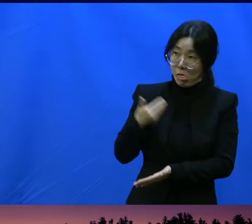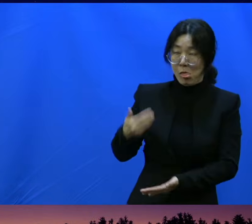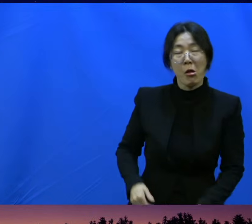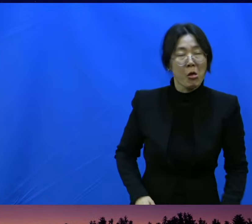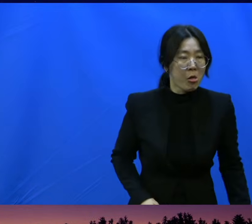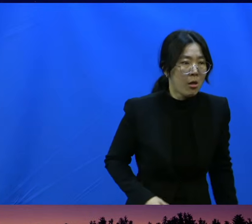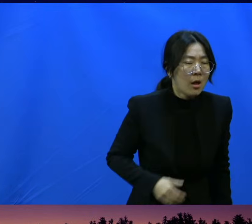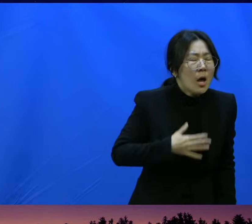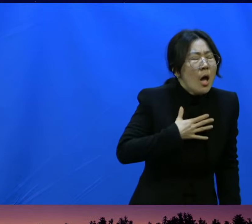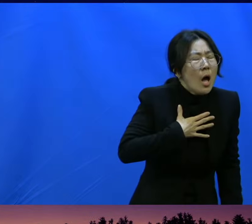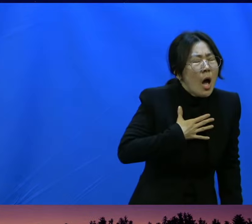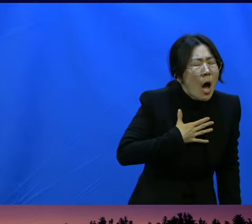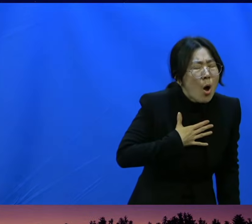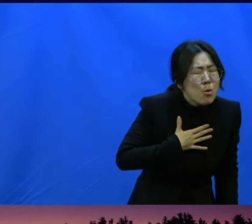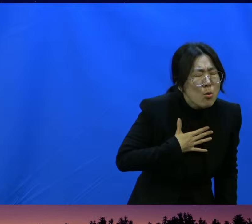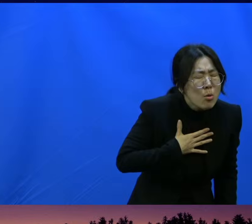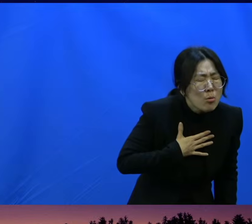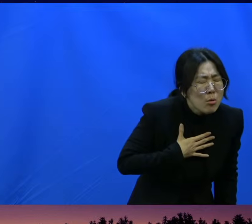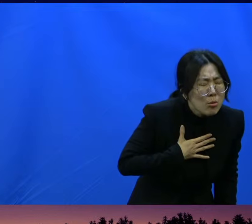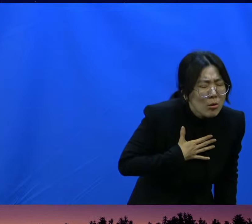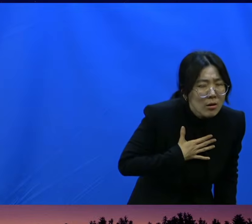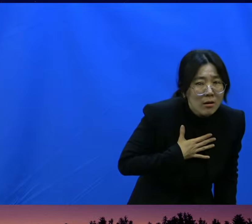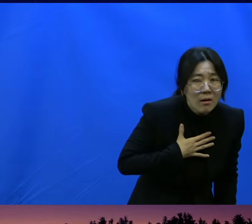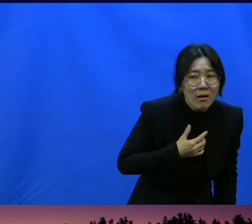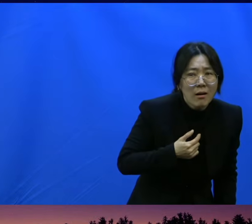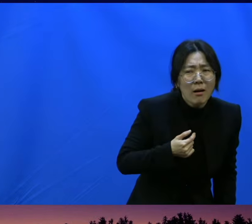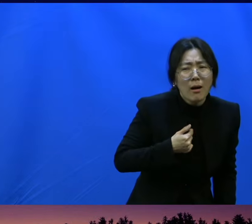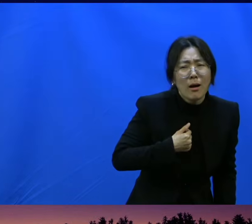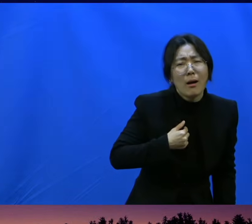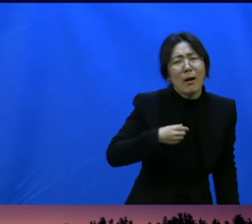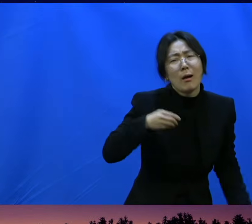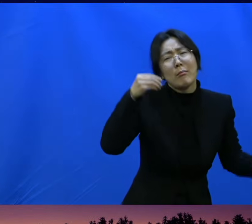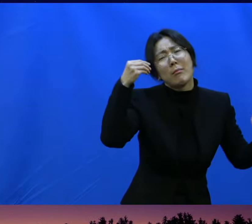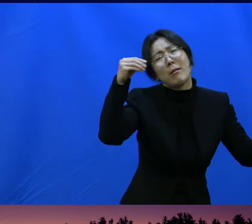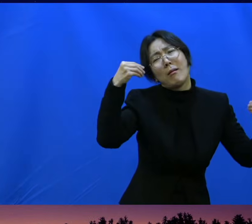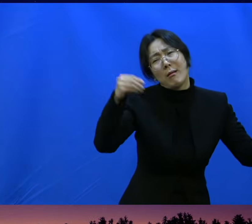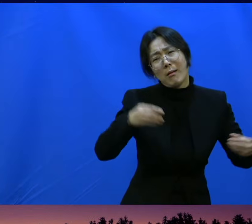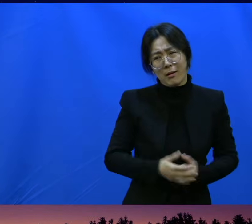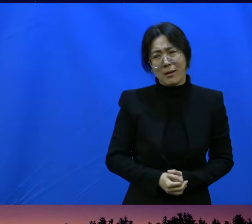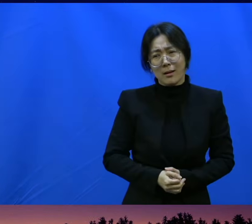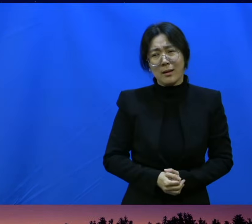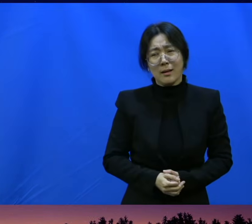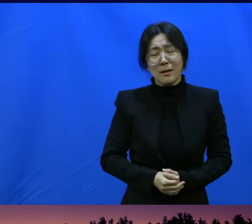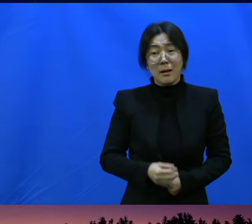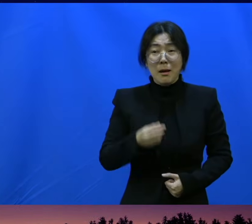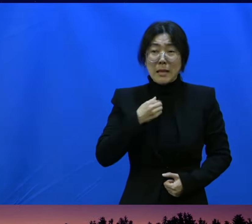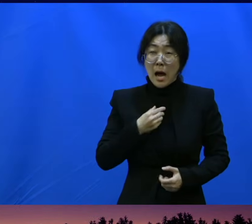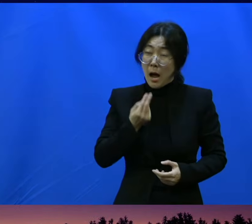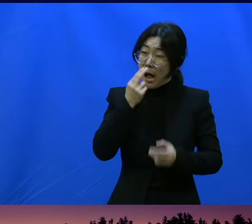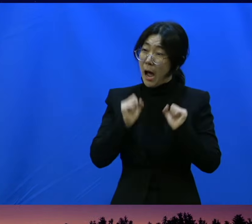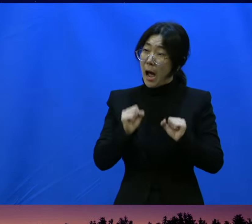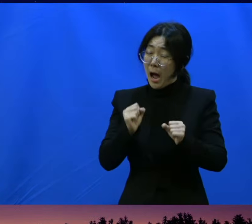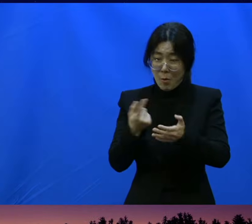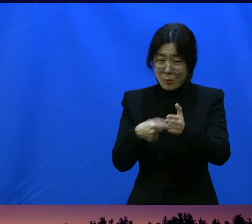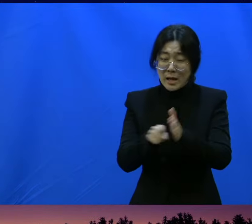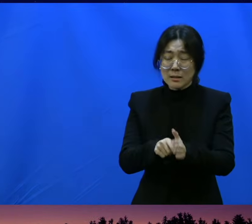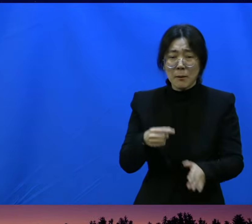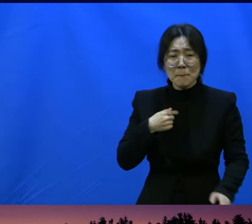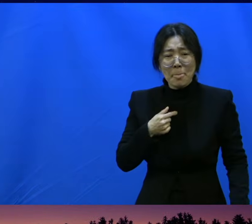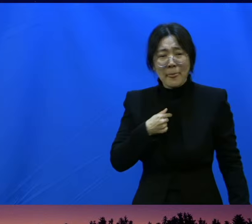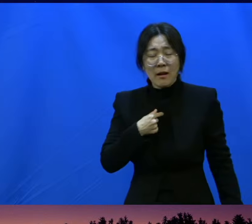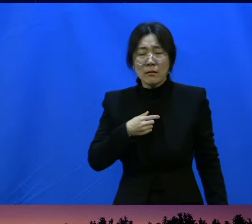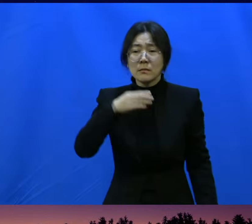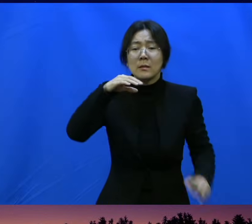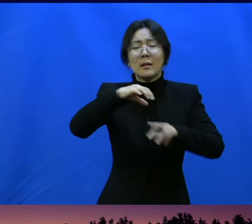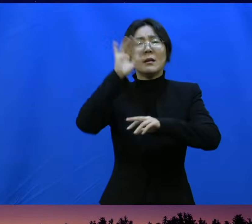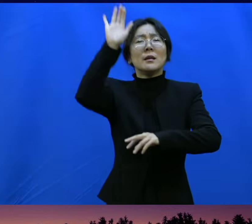여러분, 사람이 살아남기 위해서 미친 척 했던 그 모습, 마지막 남은 자존심마저도 다 던져버린 거, 너무 비참한